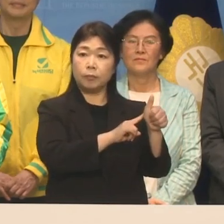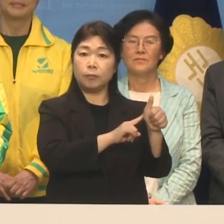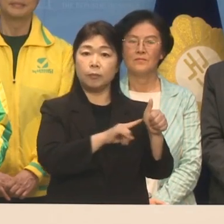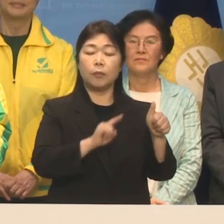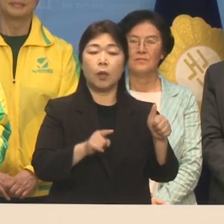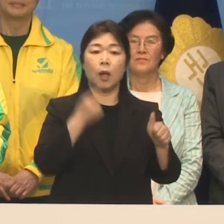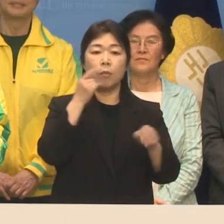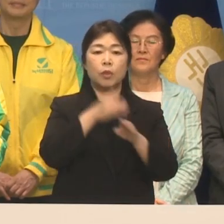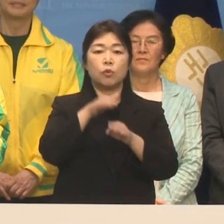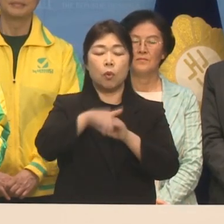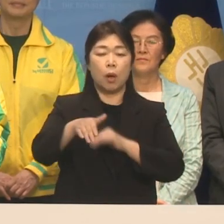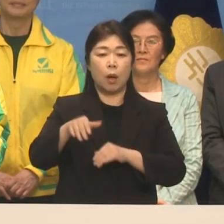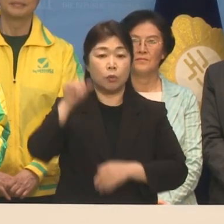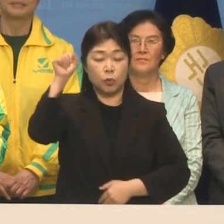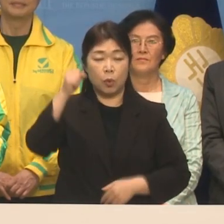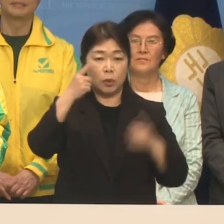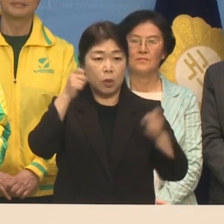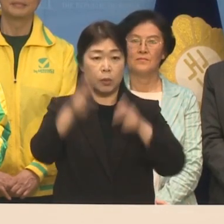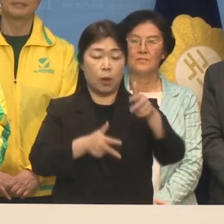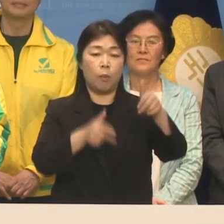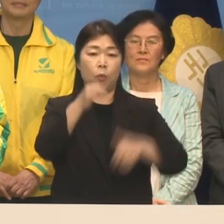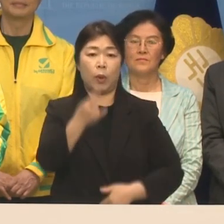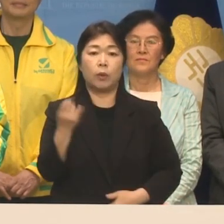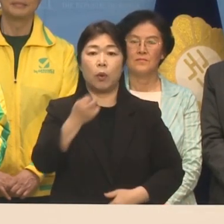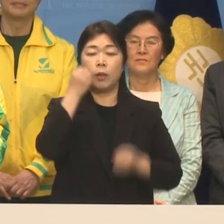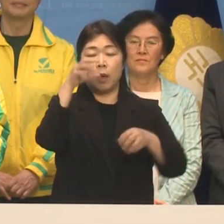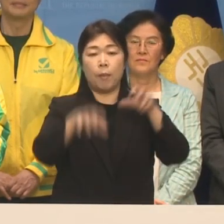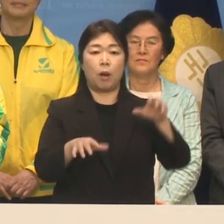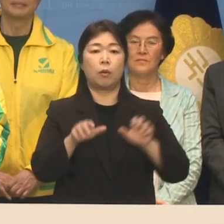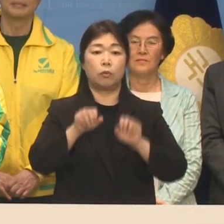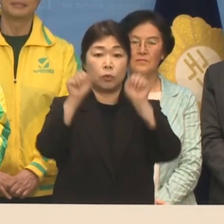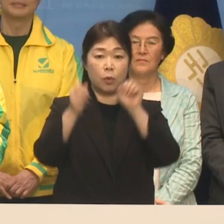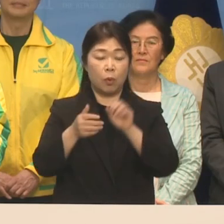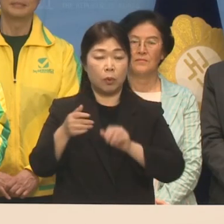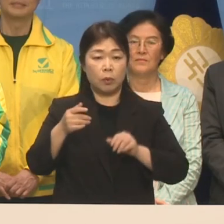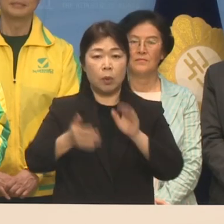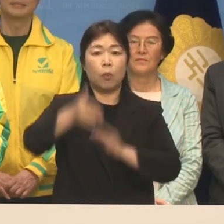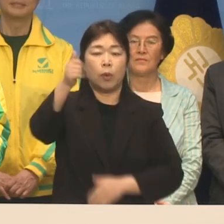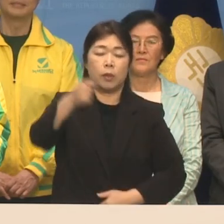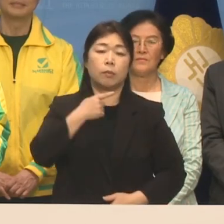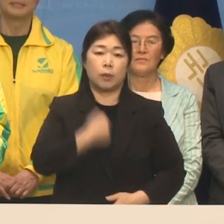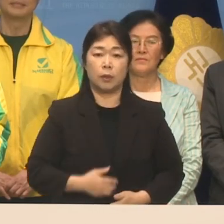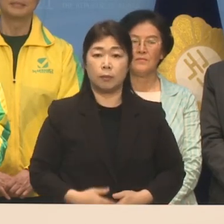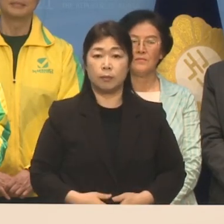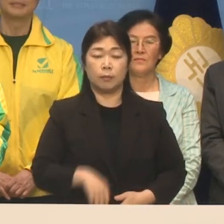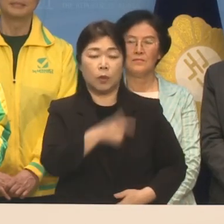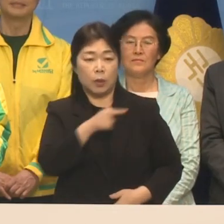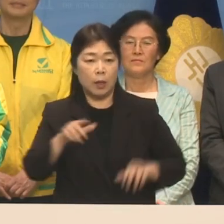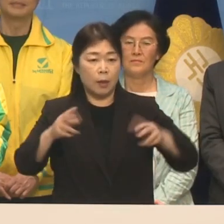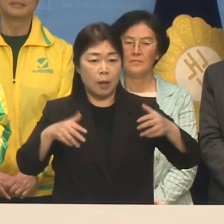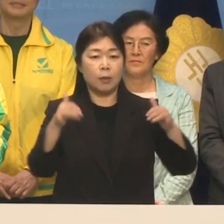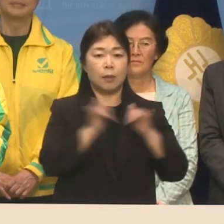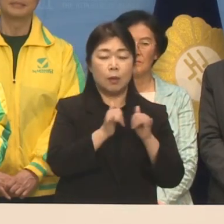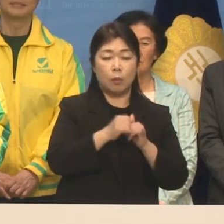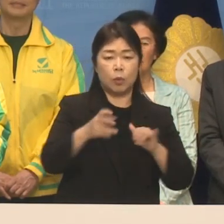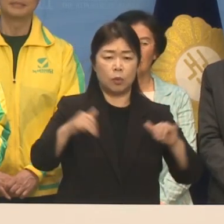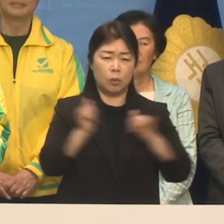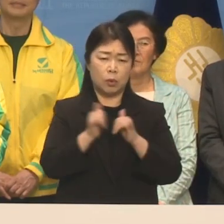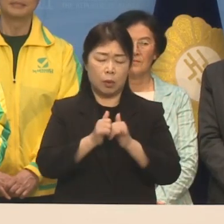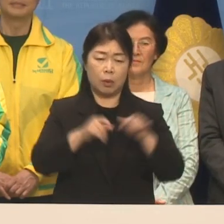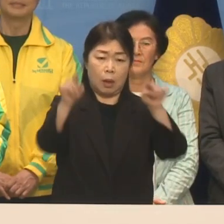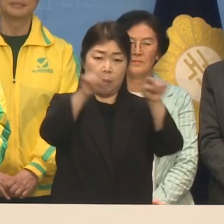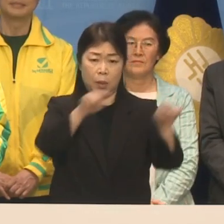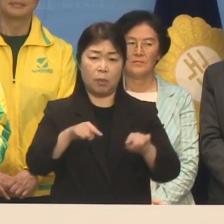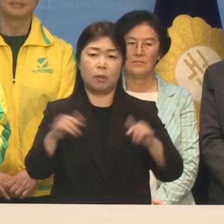이사장님께서는 민주화운동기념사업회 그리고 새마을운동 회장을 역임하셨습니다. 각종 군수산업과 전쟁 훈련으로 얼룩진